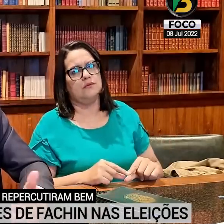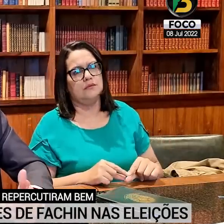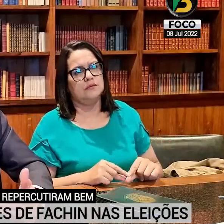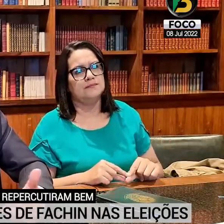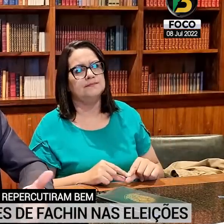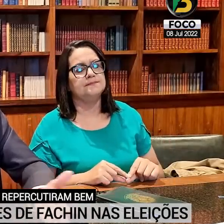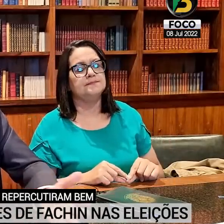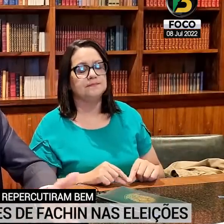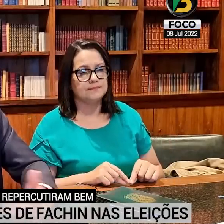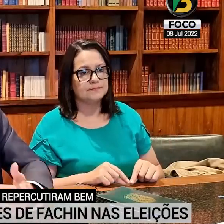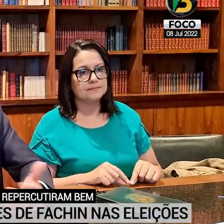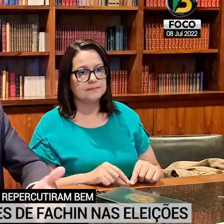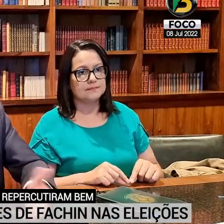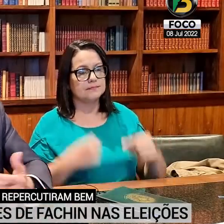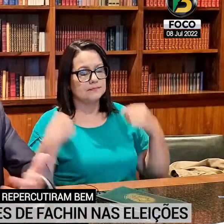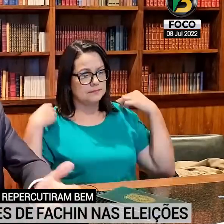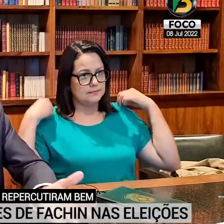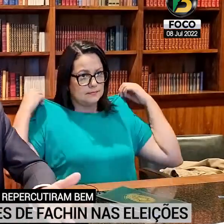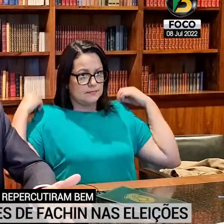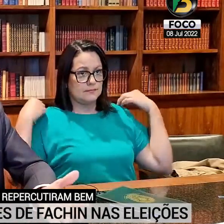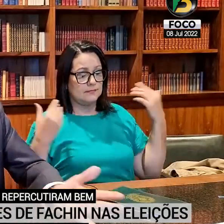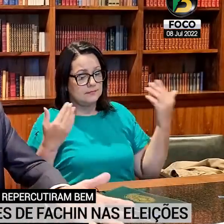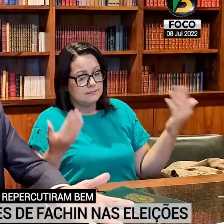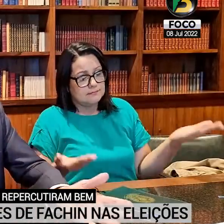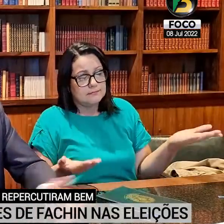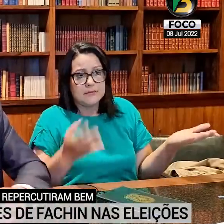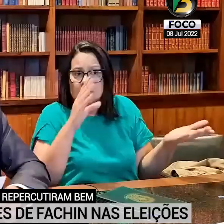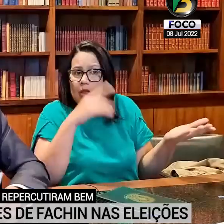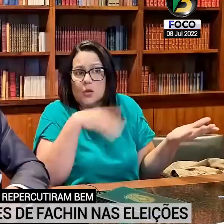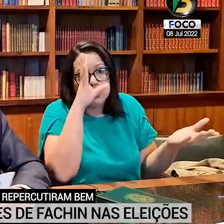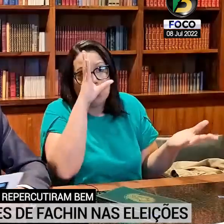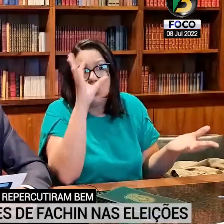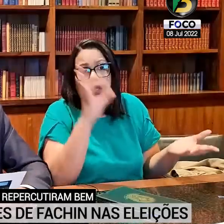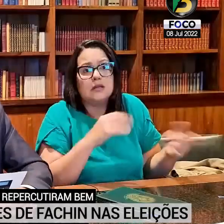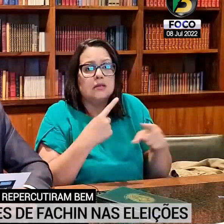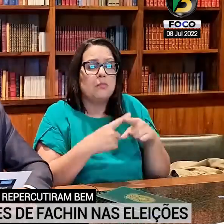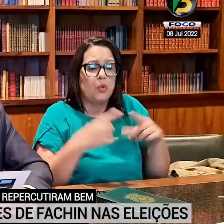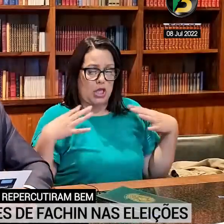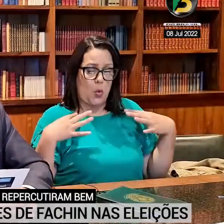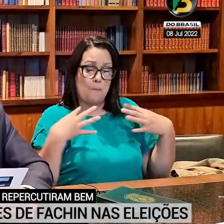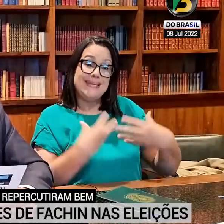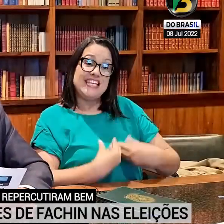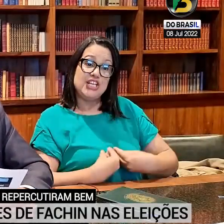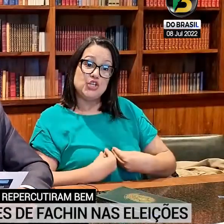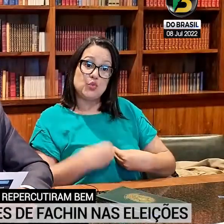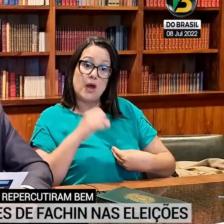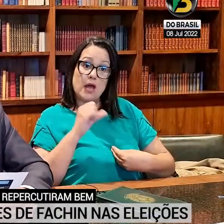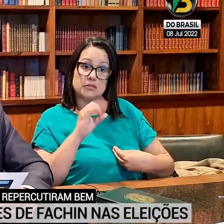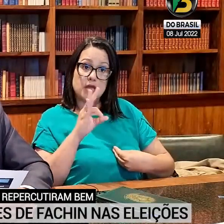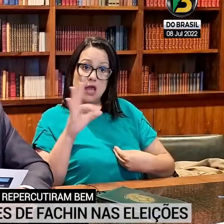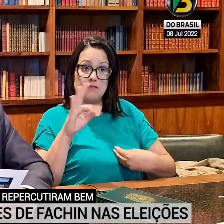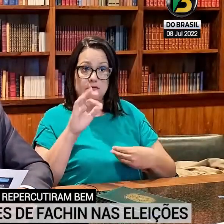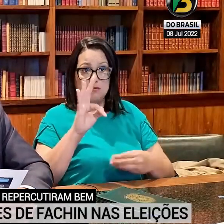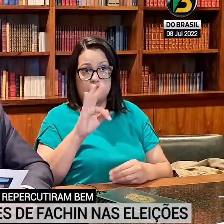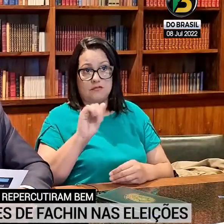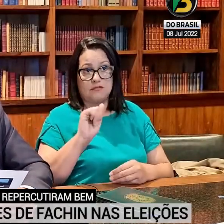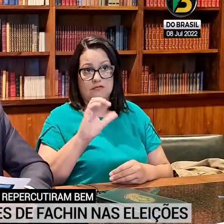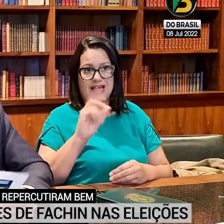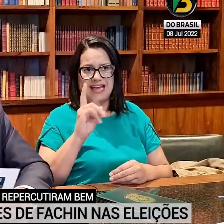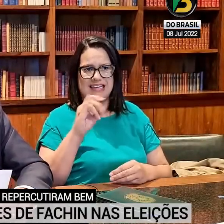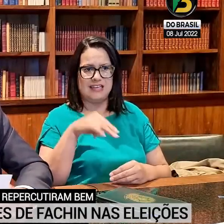então eu entendo que o faquinha vai fazer o Foz do Brasil quiser não podemos ter um